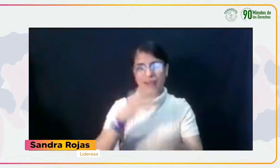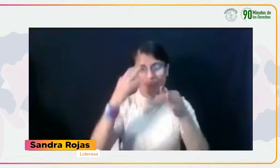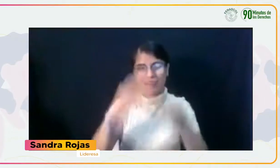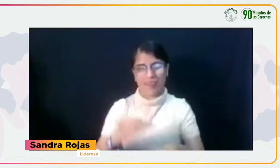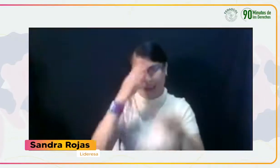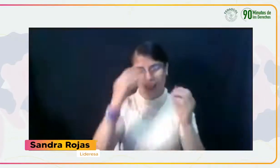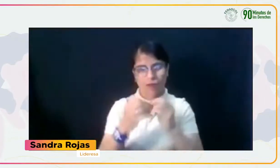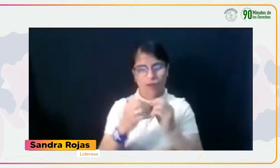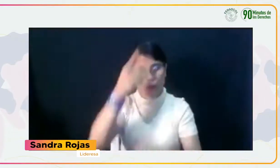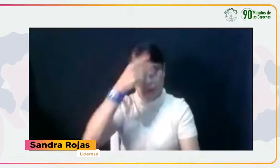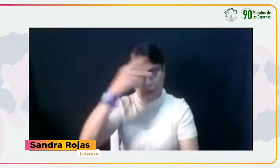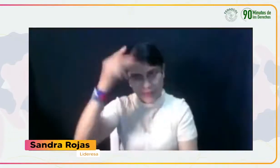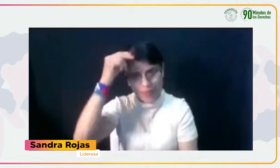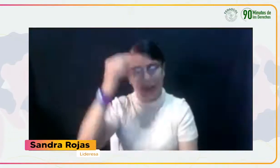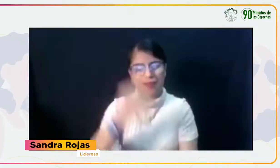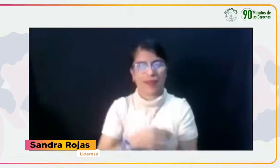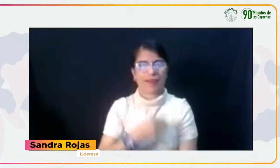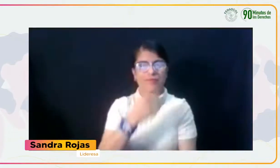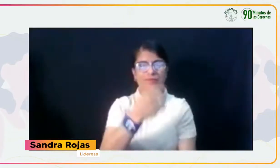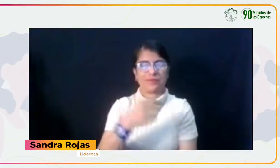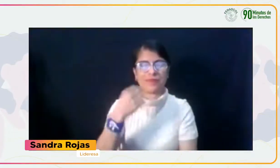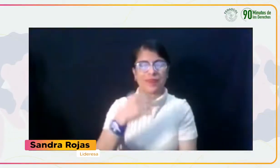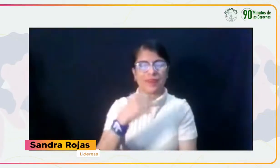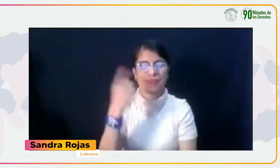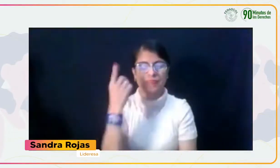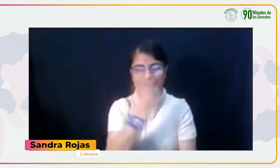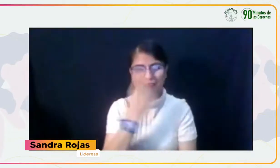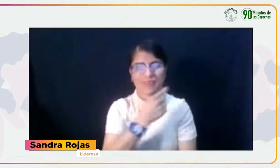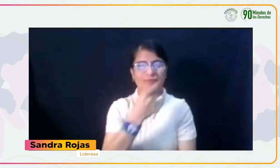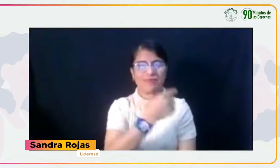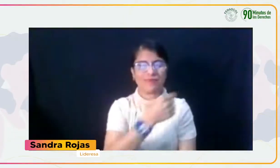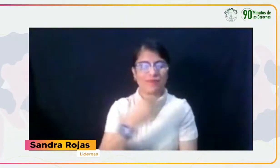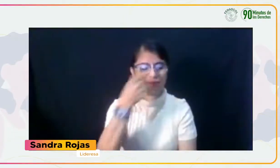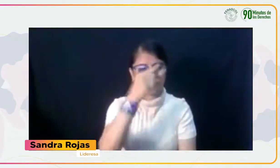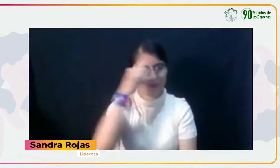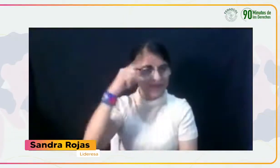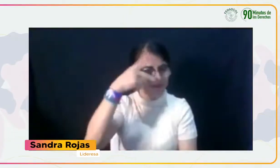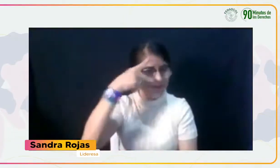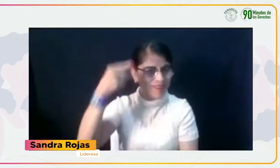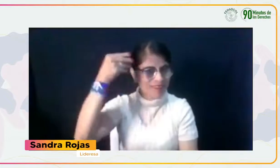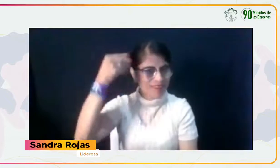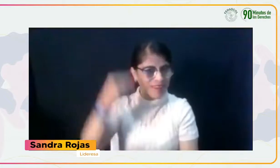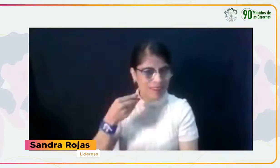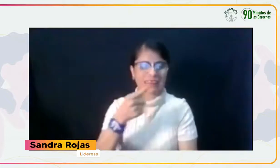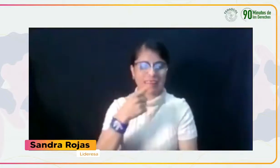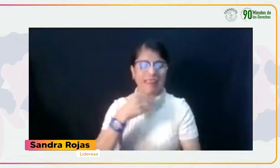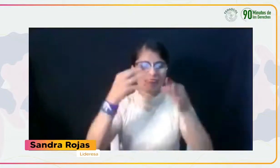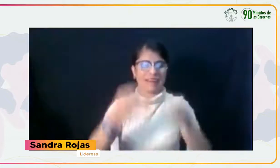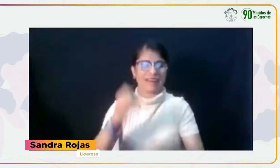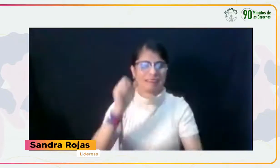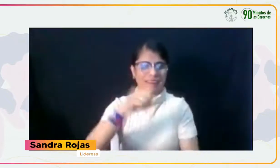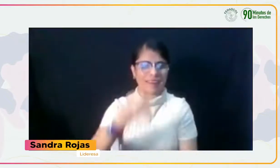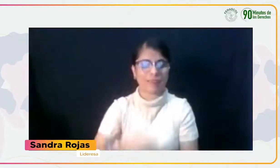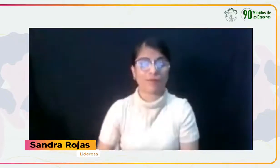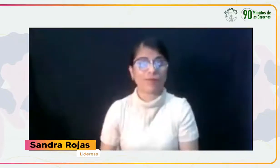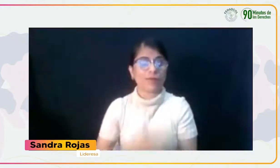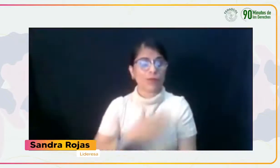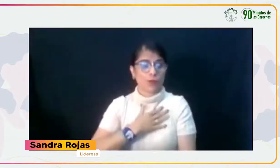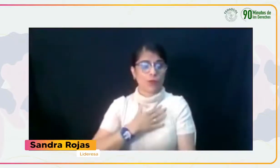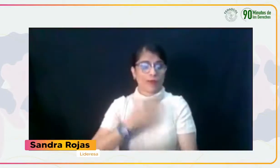Sandra. Gracias, no, estoy de acuerdo con lo que menciona Juliana, lo que menciona Cinda, lo que menciona Magda, y es